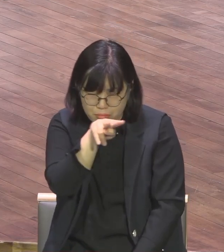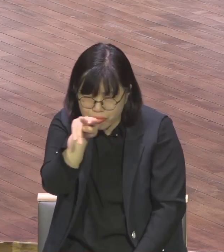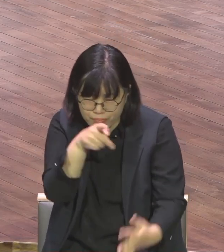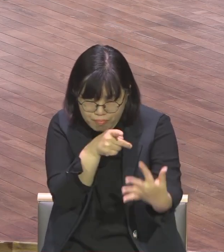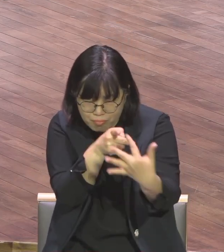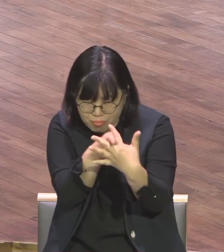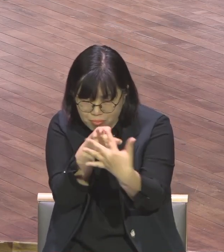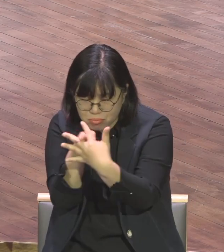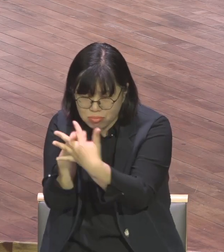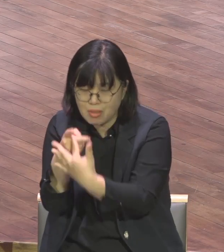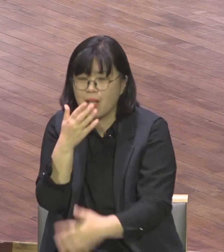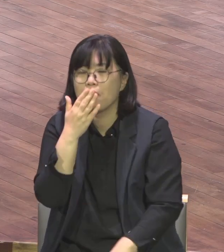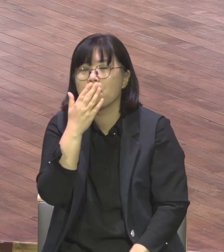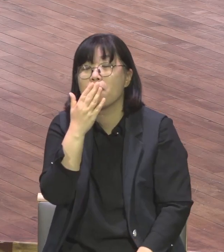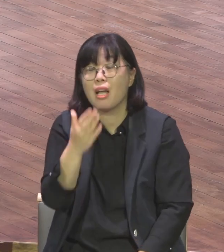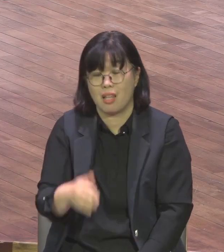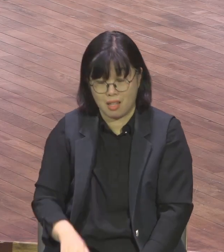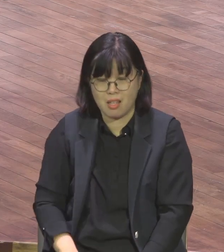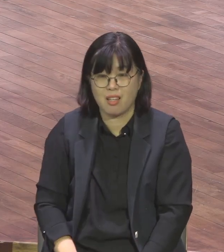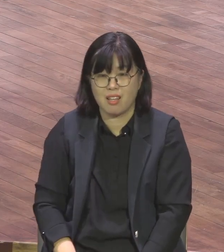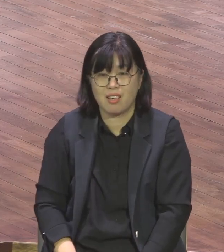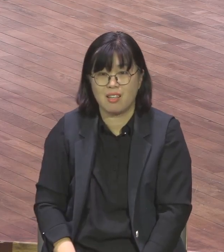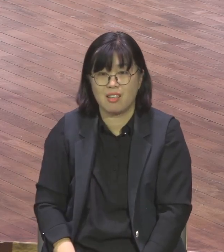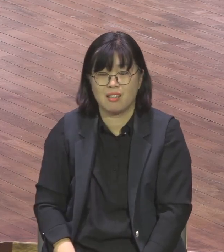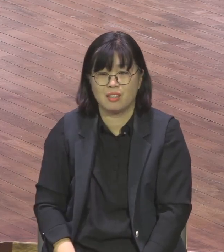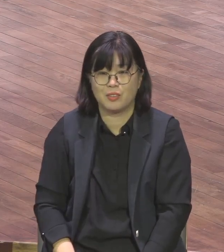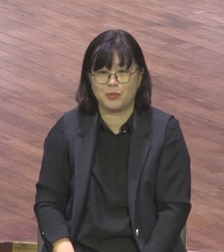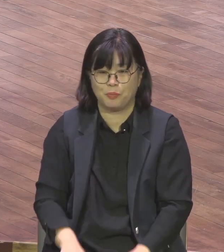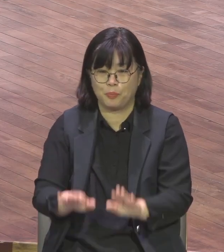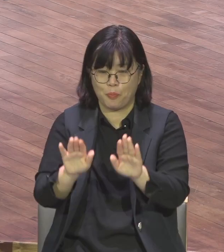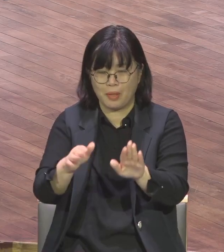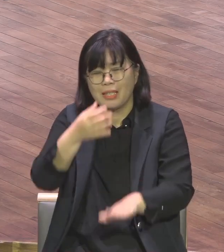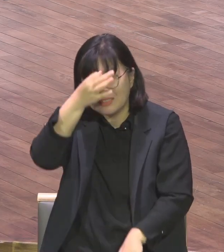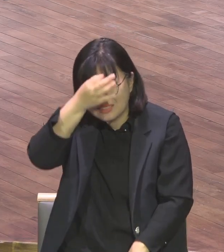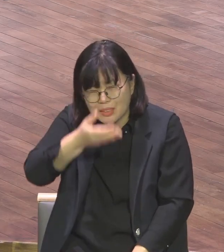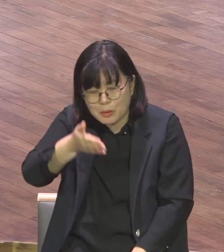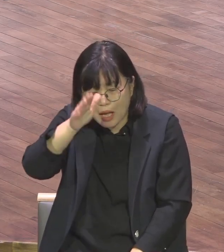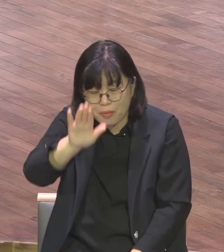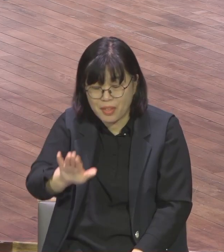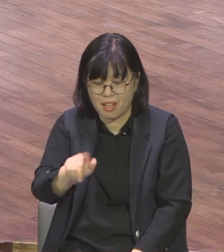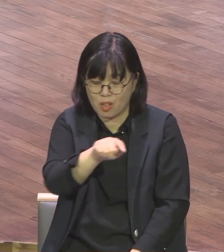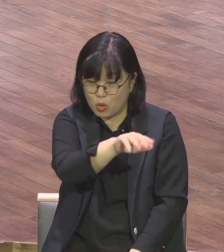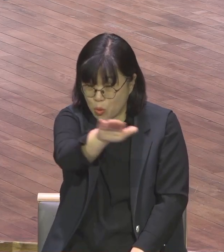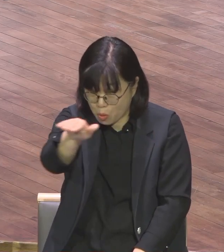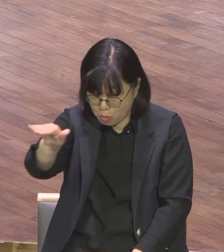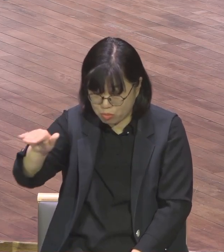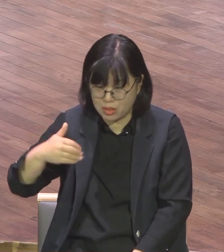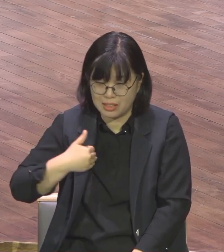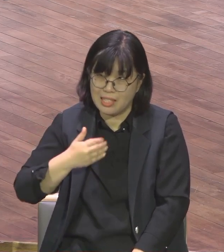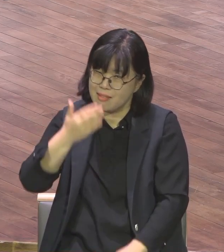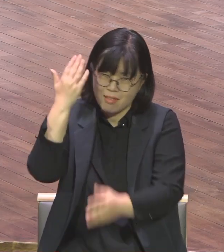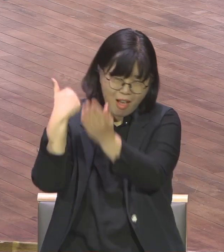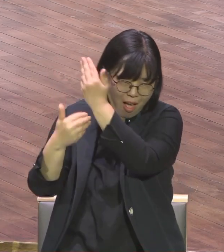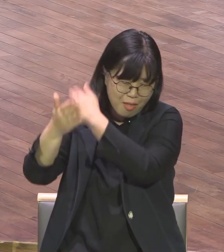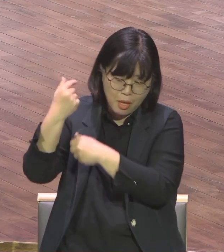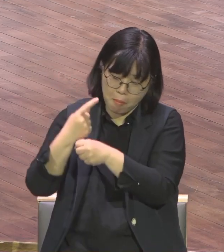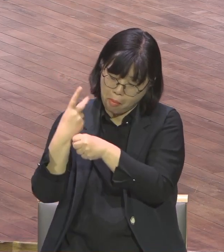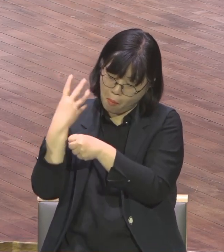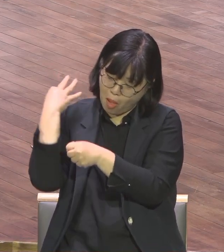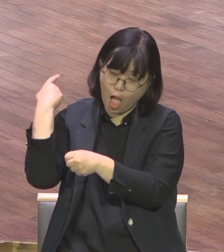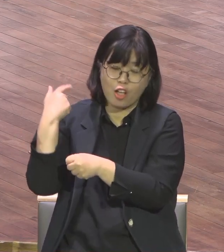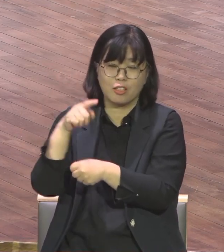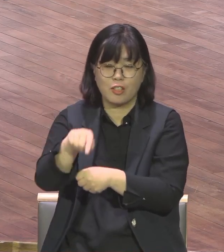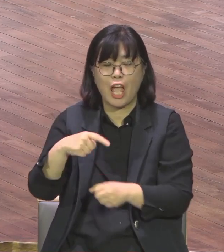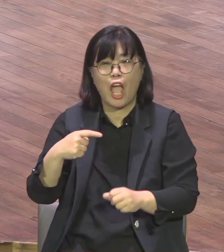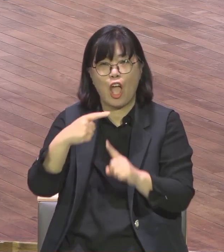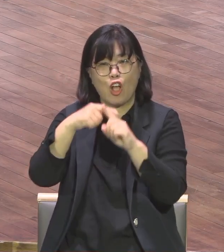보면서 하나님 앞에 약속해놓고 약속을 안 지켜요. 하나님 앞에 내가 하나님 앞에 어떻게 하겠습니다 하라고 작정금도 해놓고 안 해. 어떤